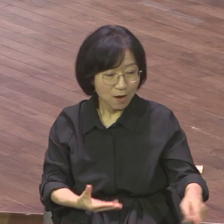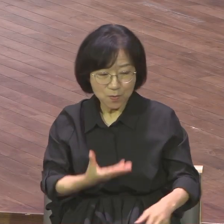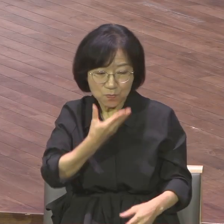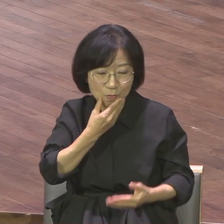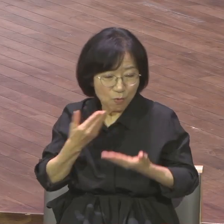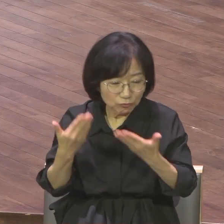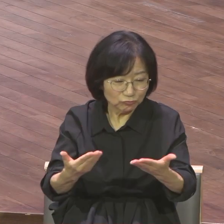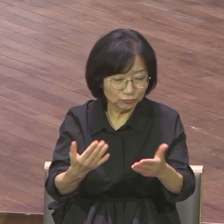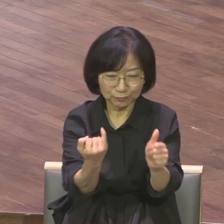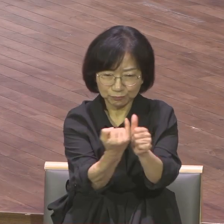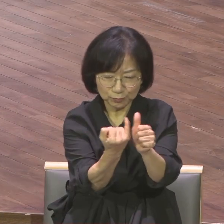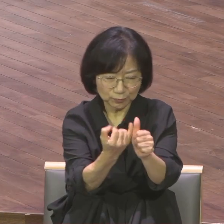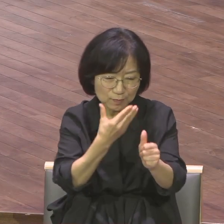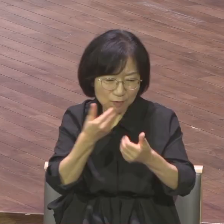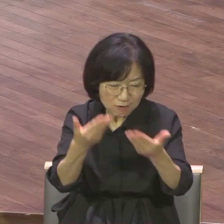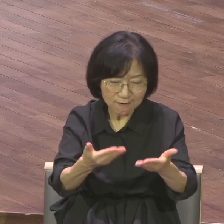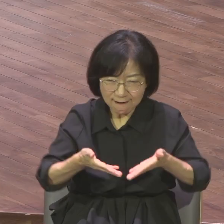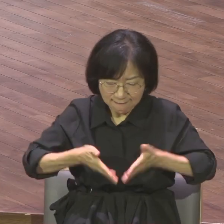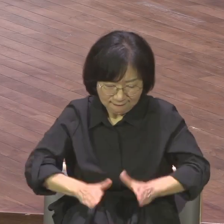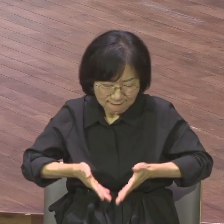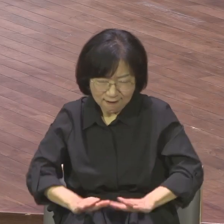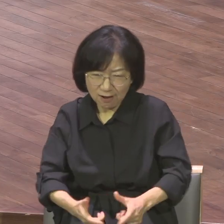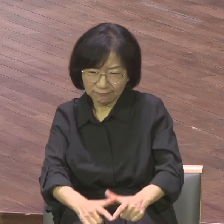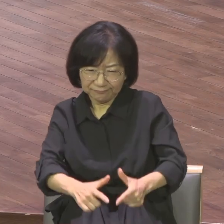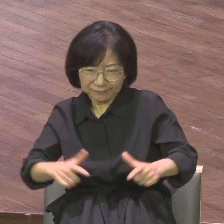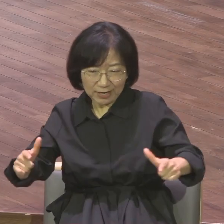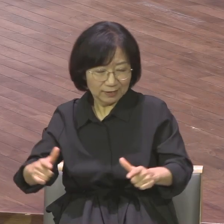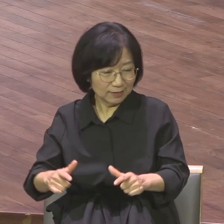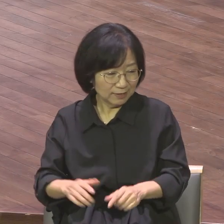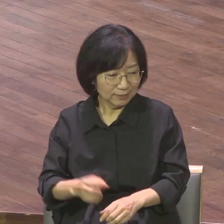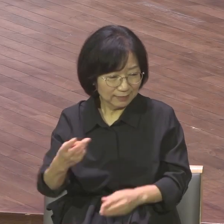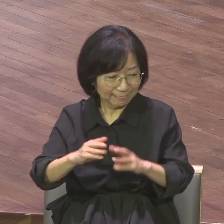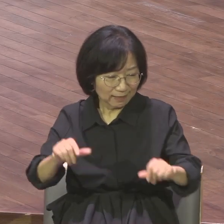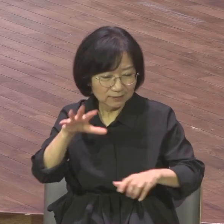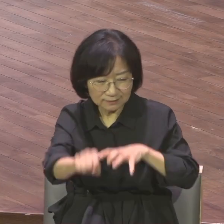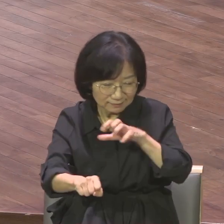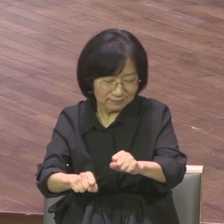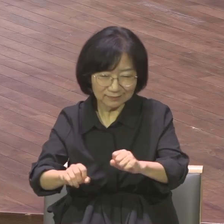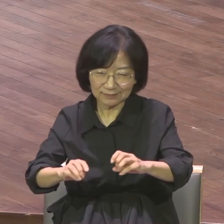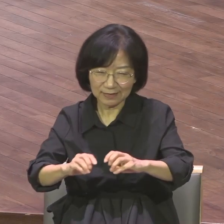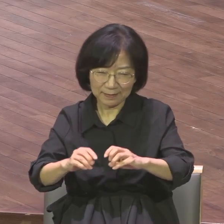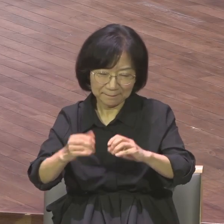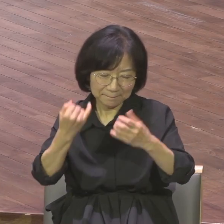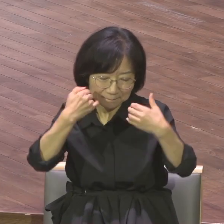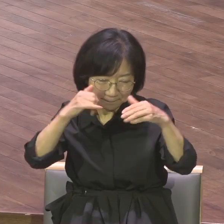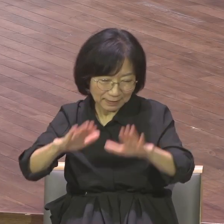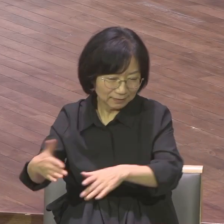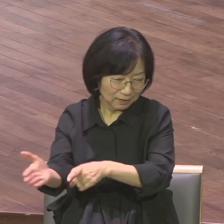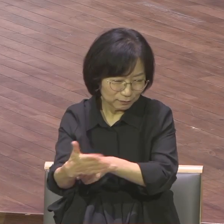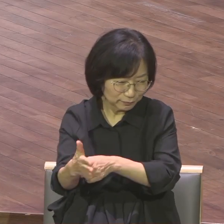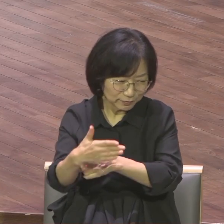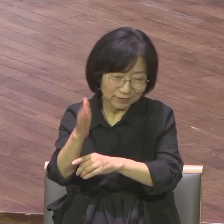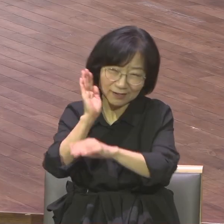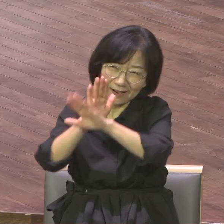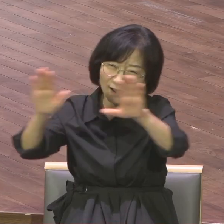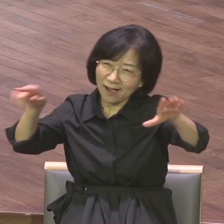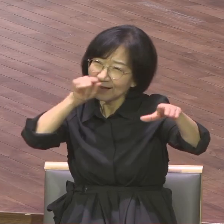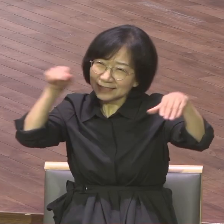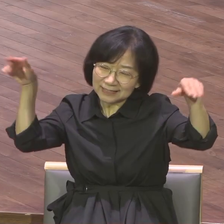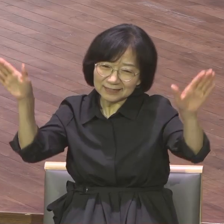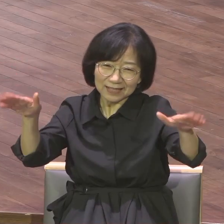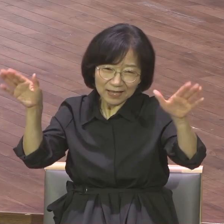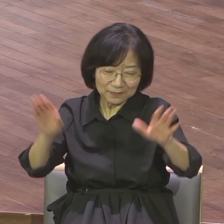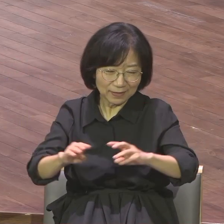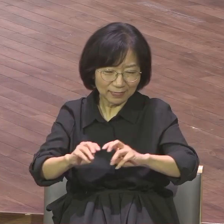하나님이 그들에게 이르시되 생육하고 번성하여 땅에 충만하라. 땅을 정복하라. 바다의 물고기와 하늘의 새와 땅에 움직이는